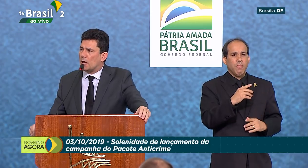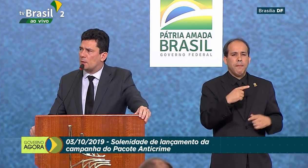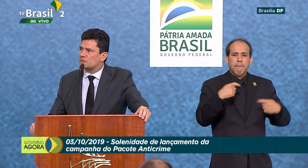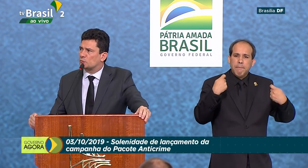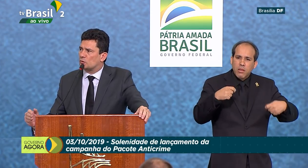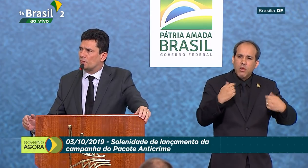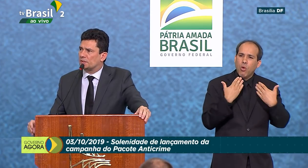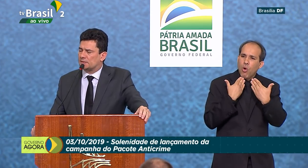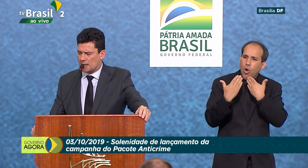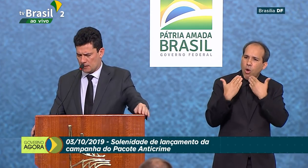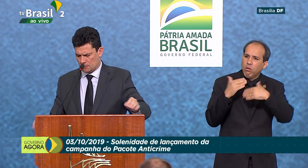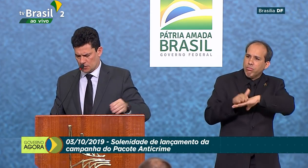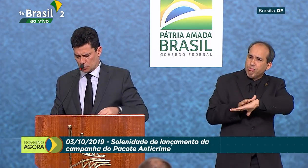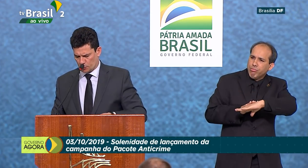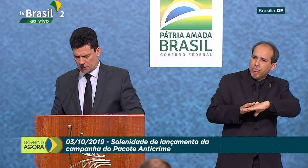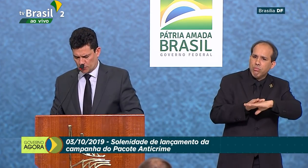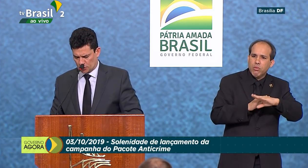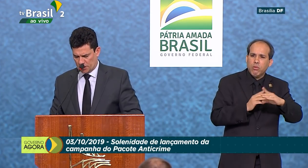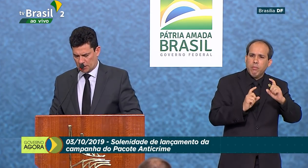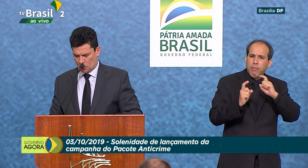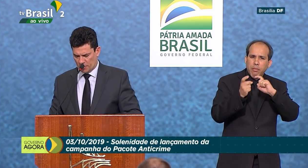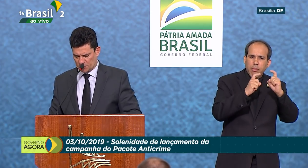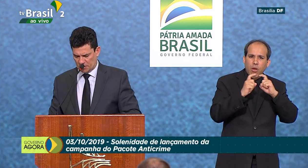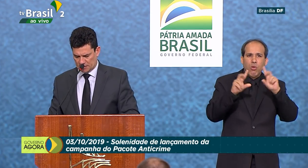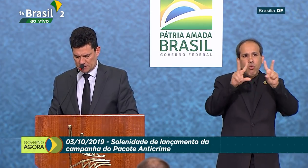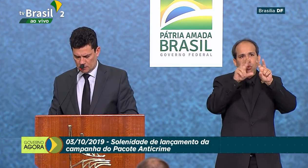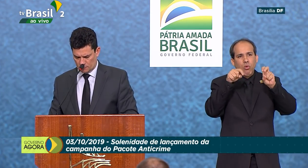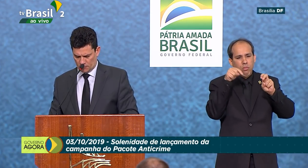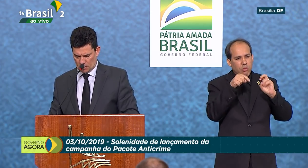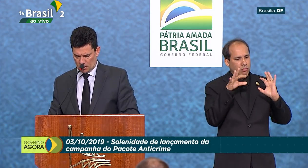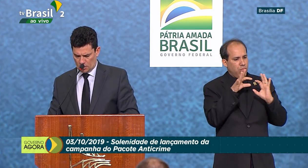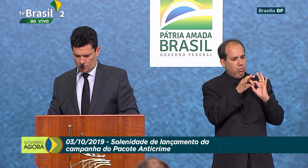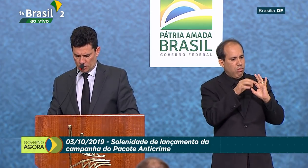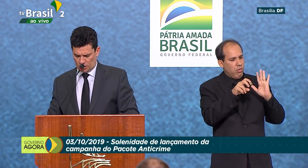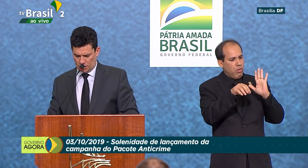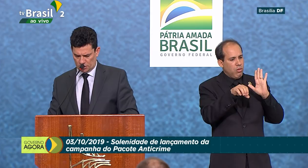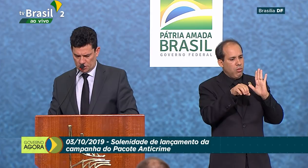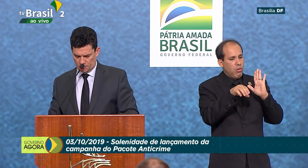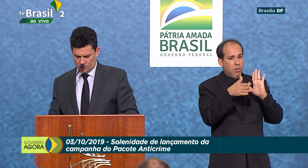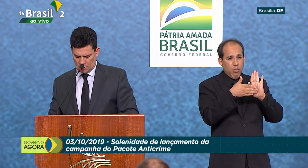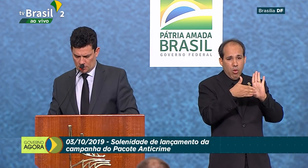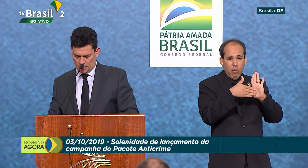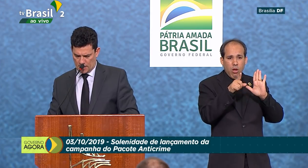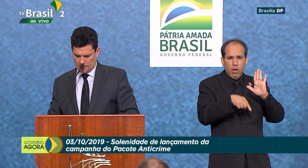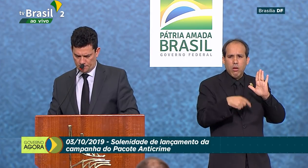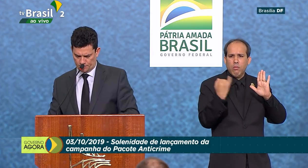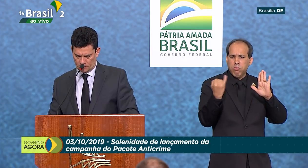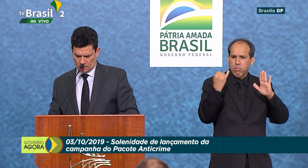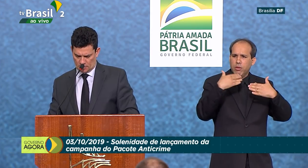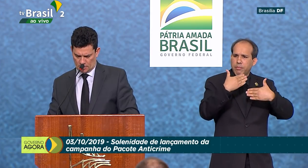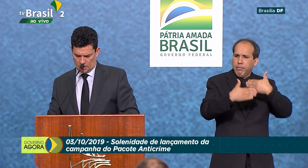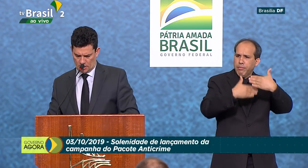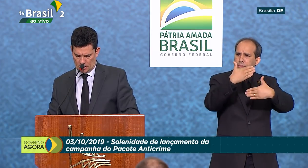Precisamos dialogar, precisamos conversar sobre esse projeto. É uma aspiração importante da